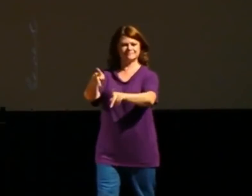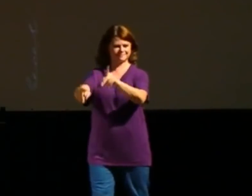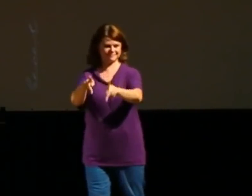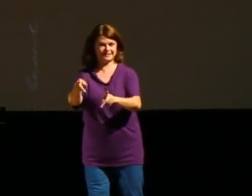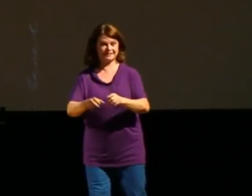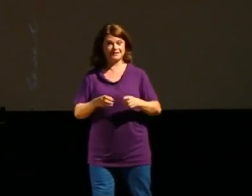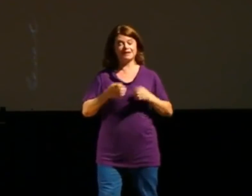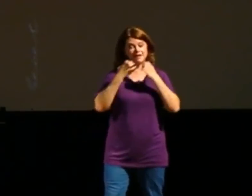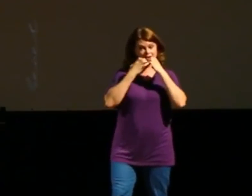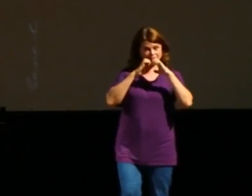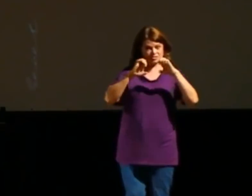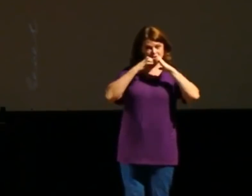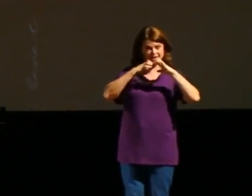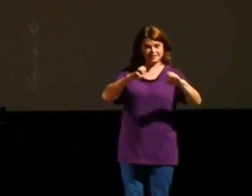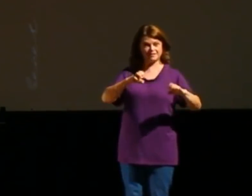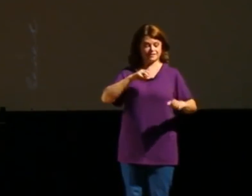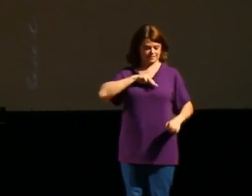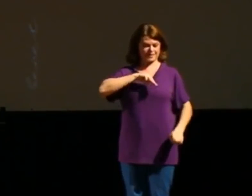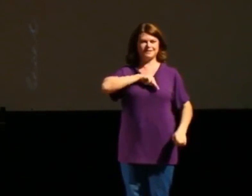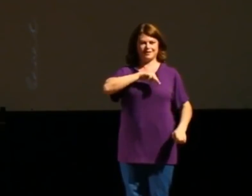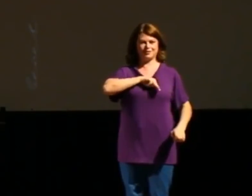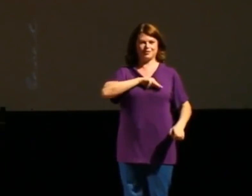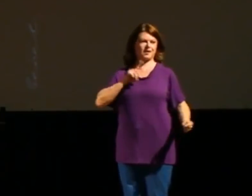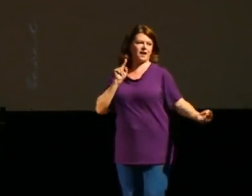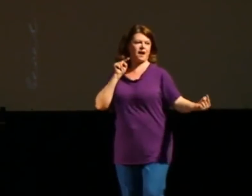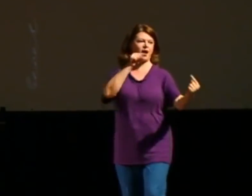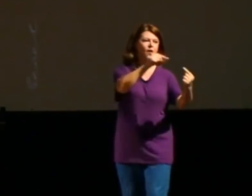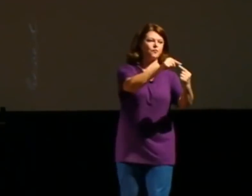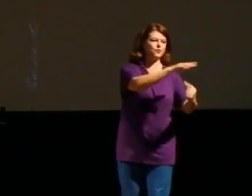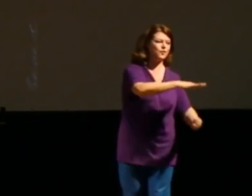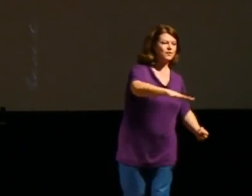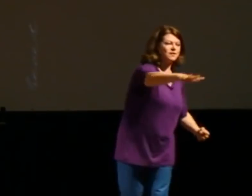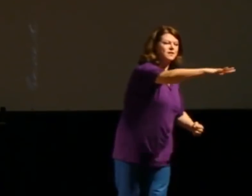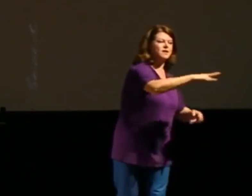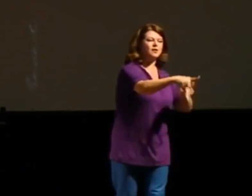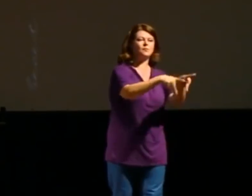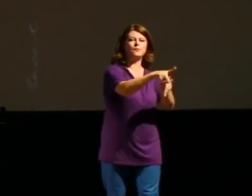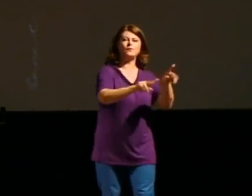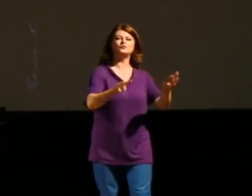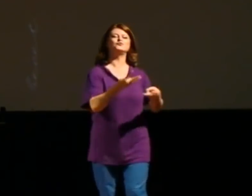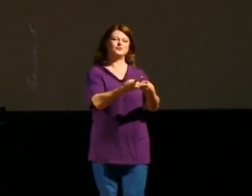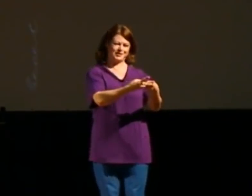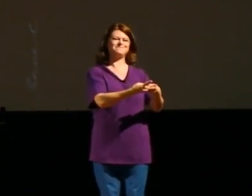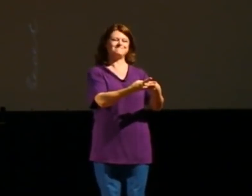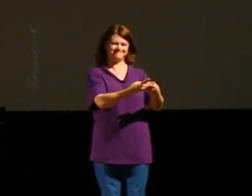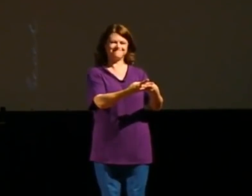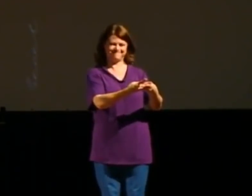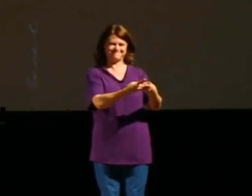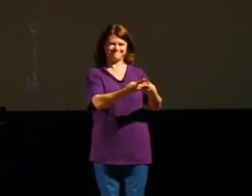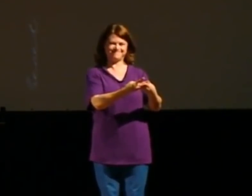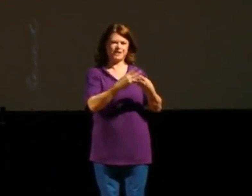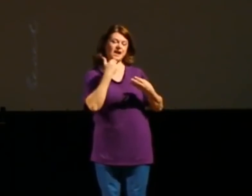é um evangelho ministrado para quem era judeu daquele tempo, e se convertia ao cristianismo, ou aquela nova fé